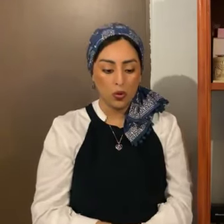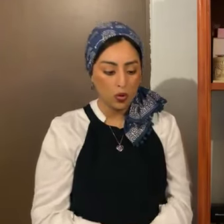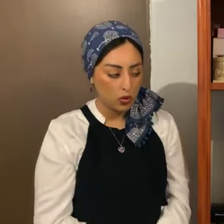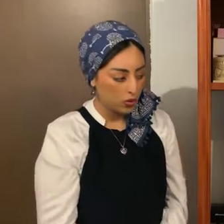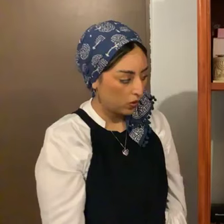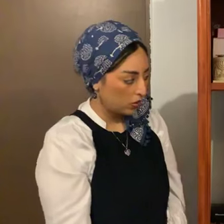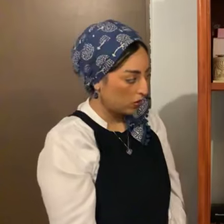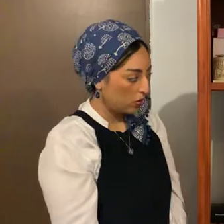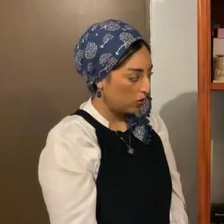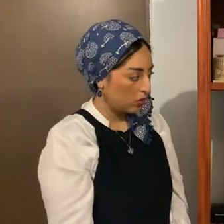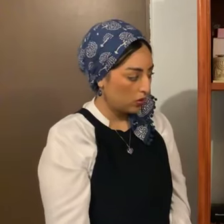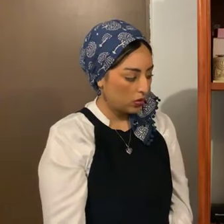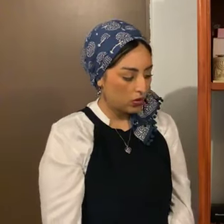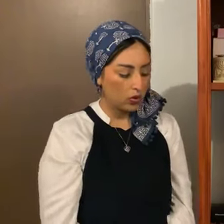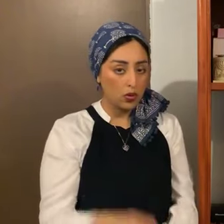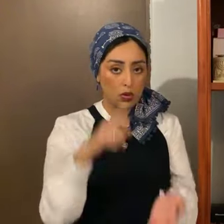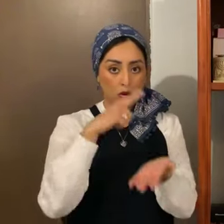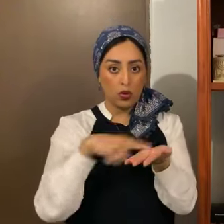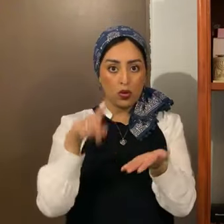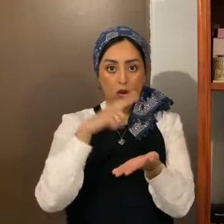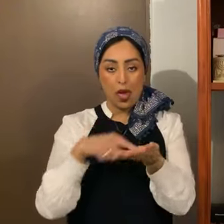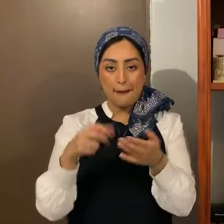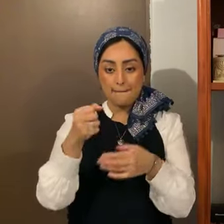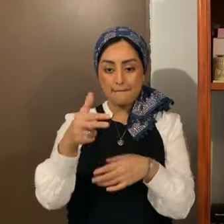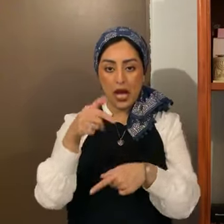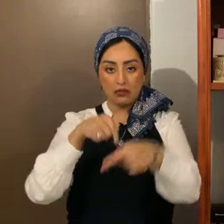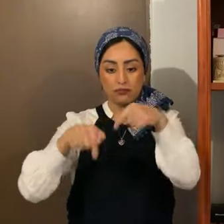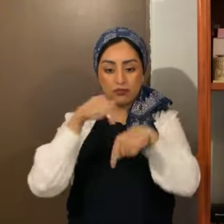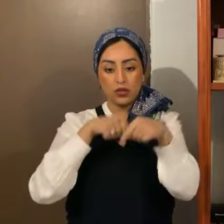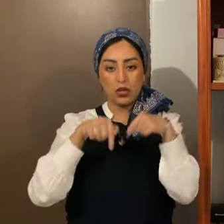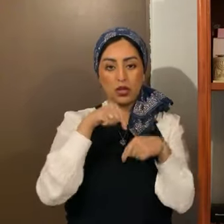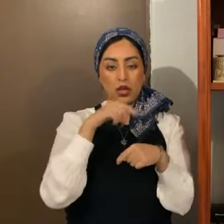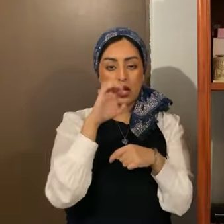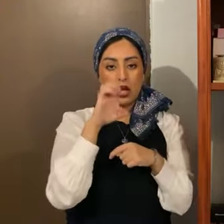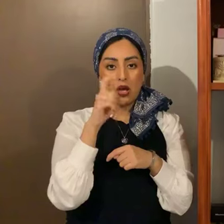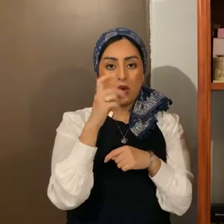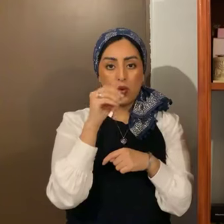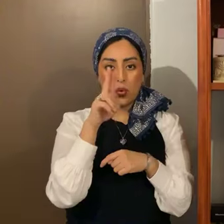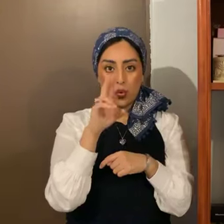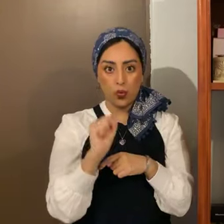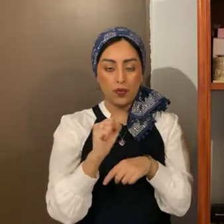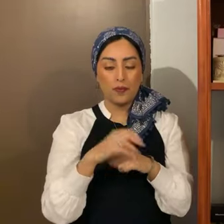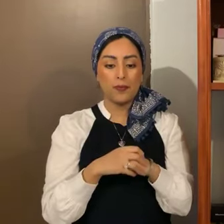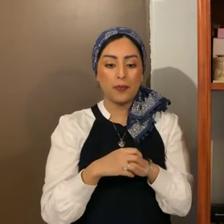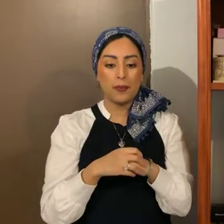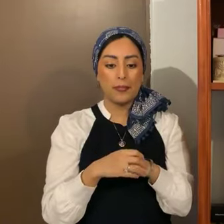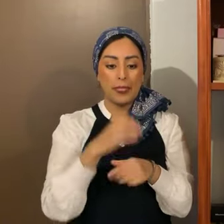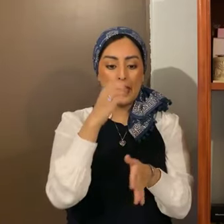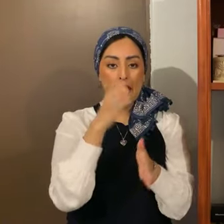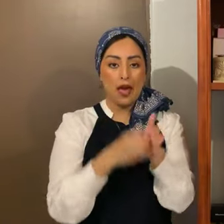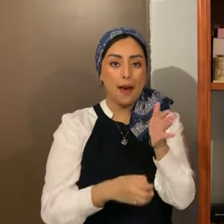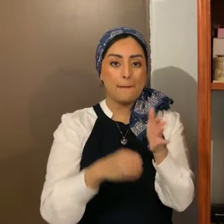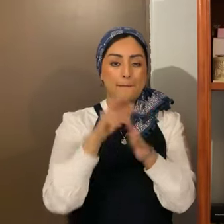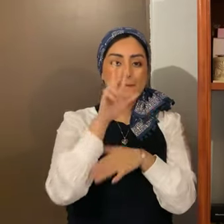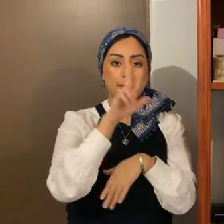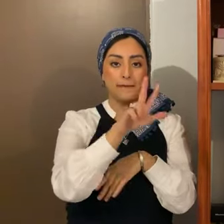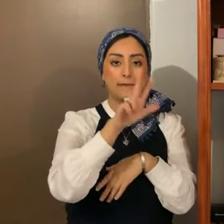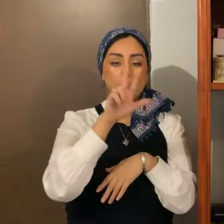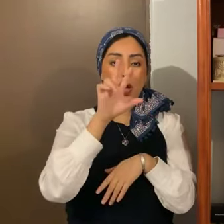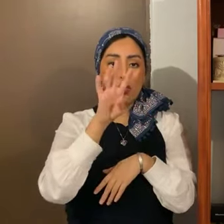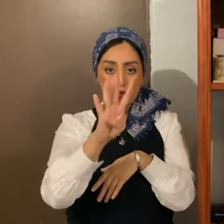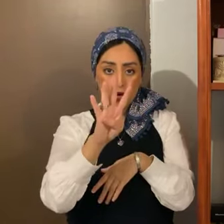libros de Moisés, donde está toda la redención descrita. En el capítulo